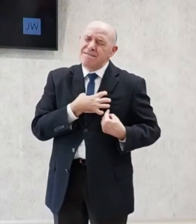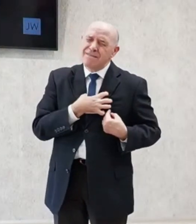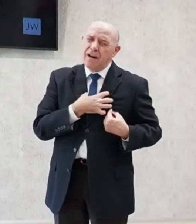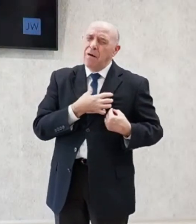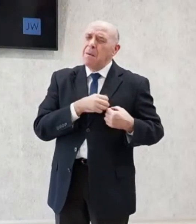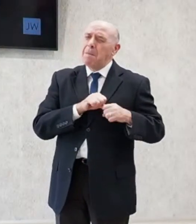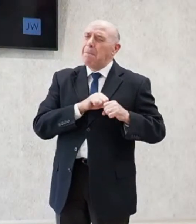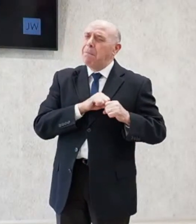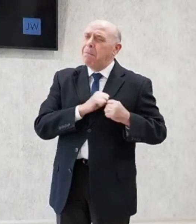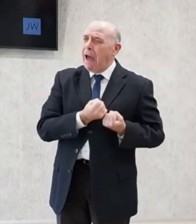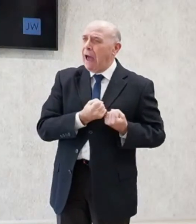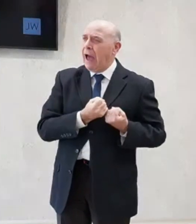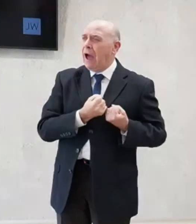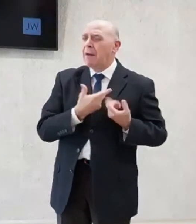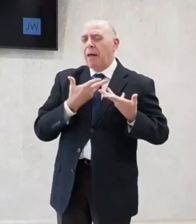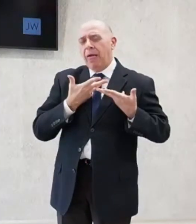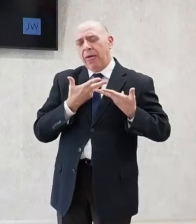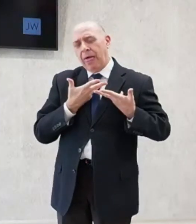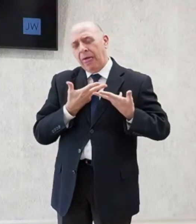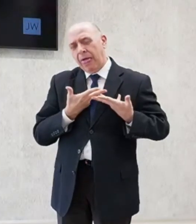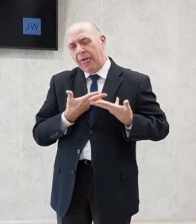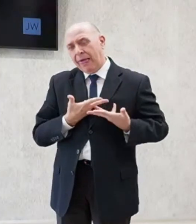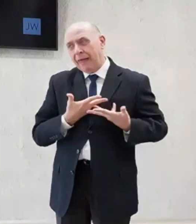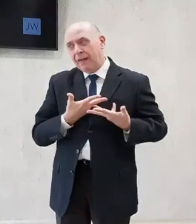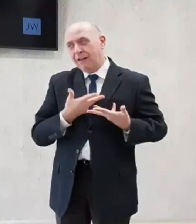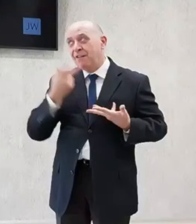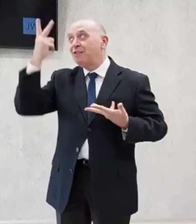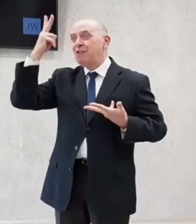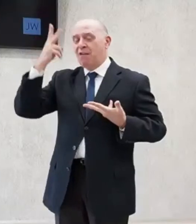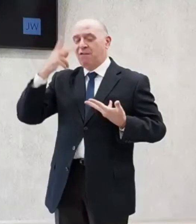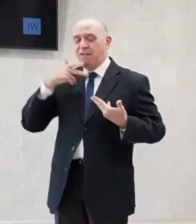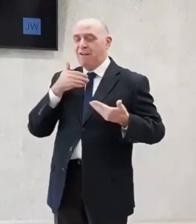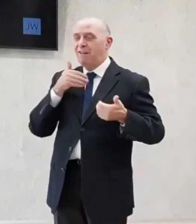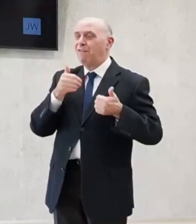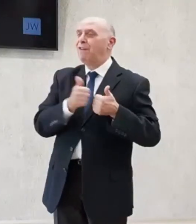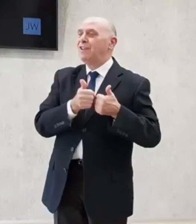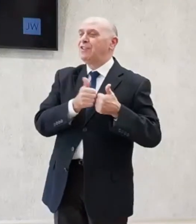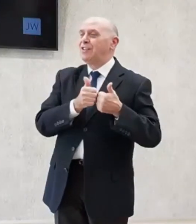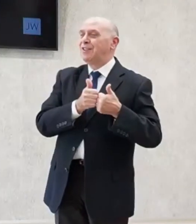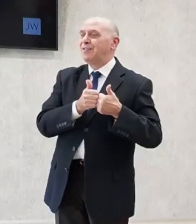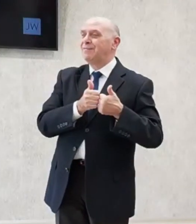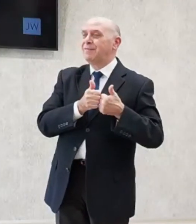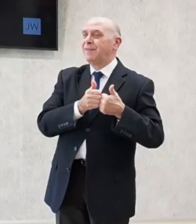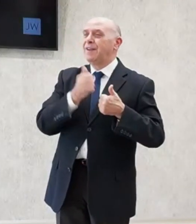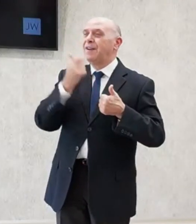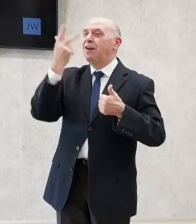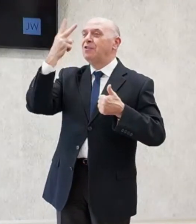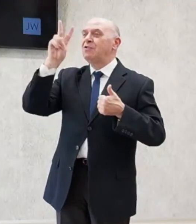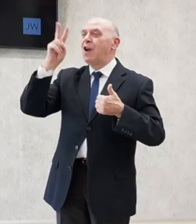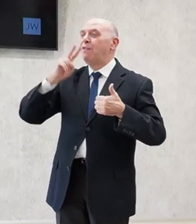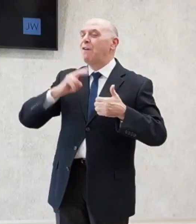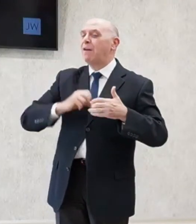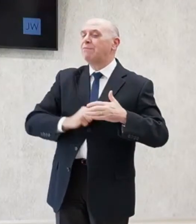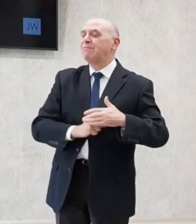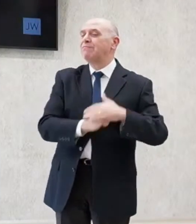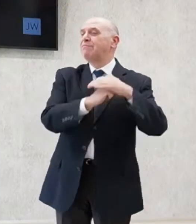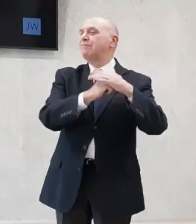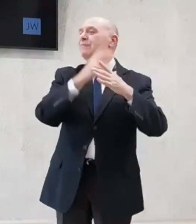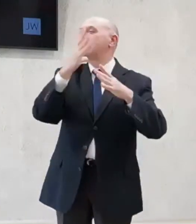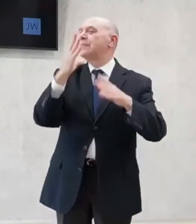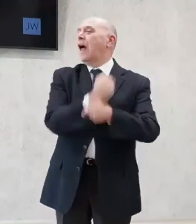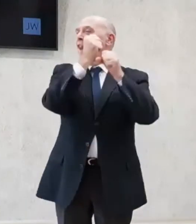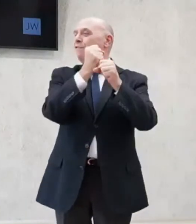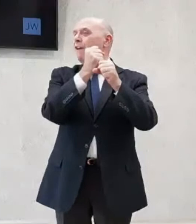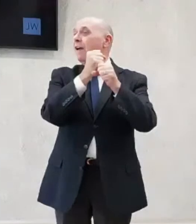dallo spirito abbattuto Geova è vicino Geova sa che